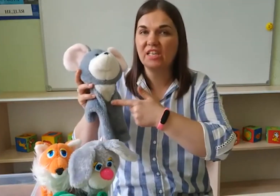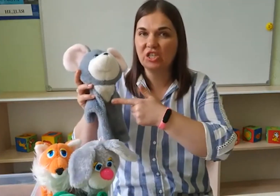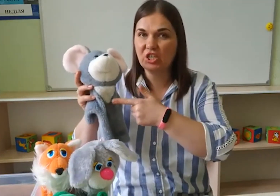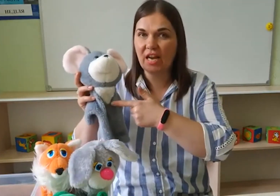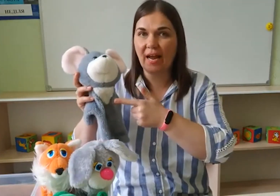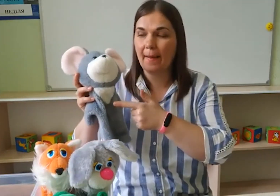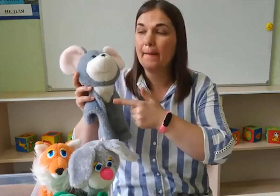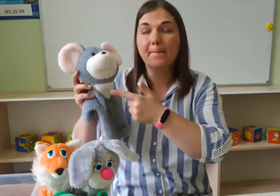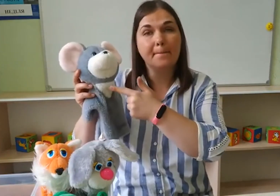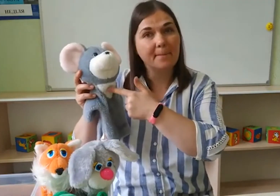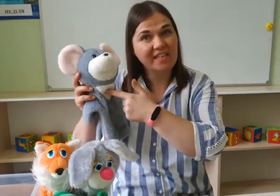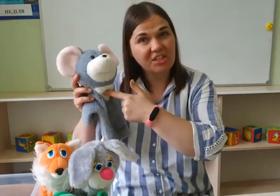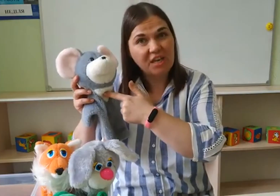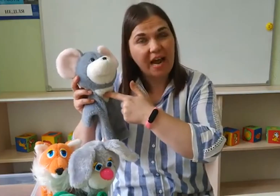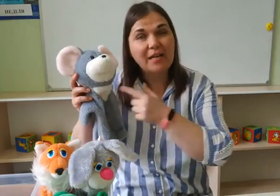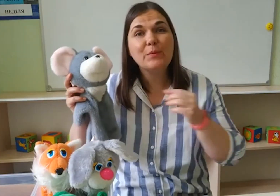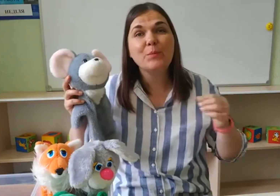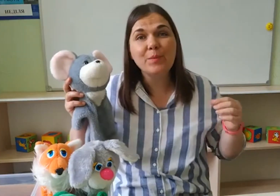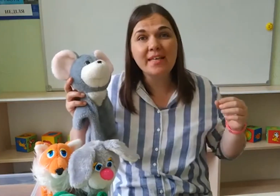миша. Миша пікає.